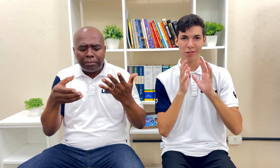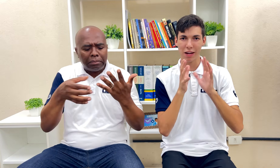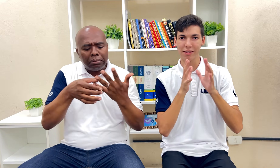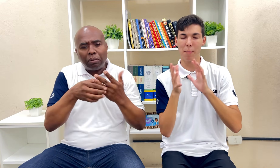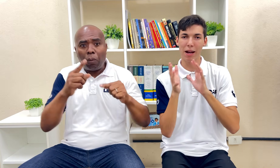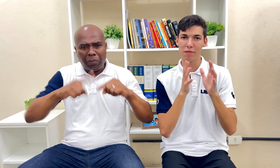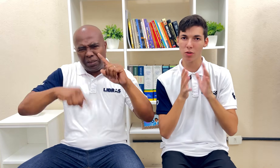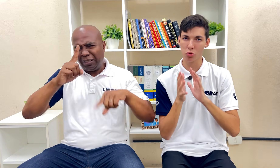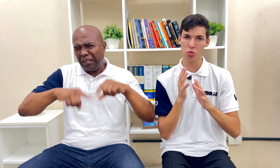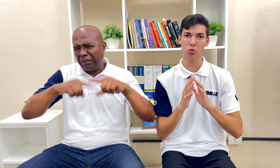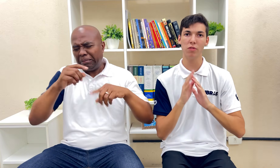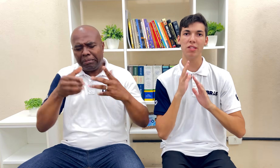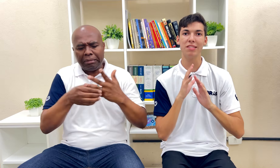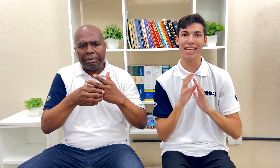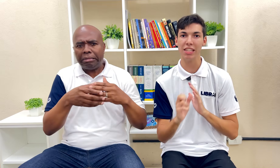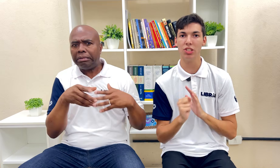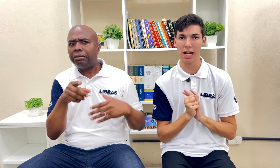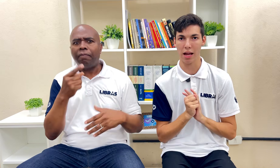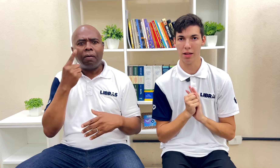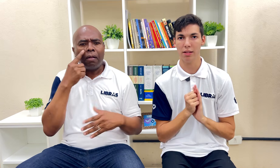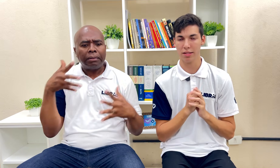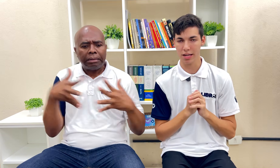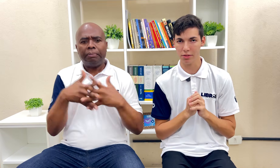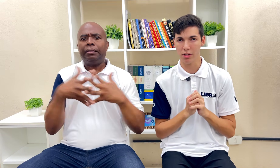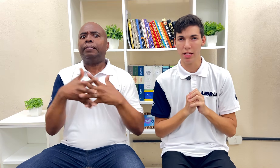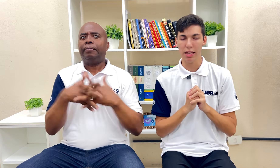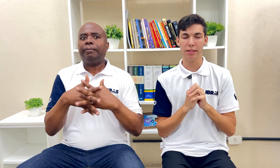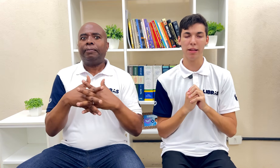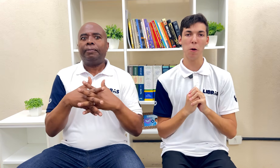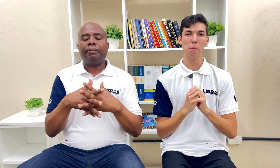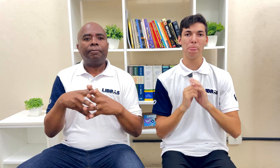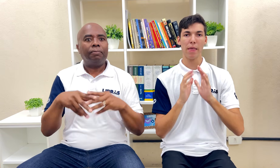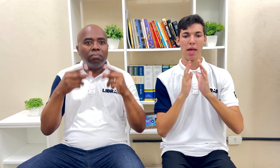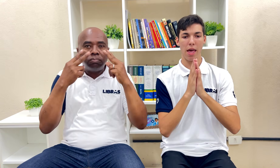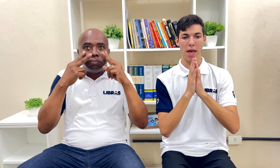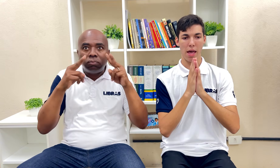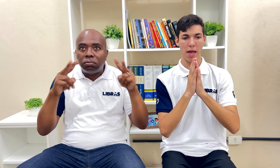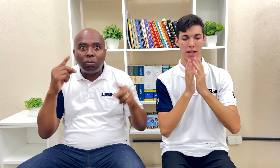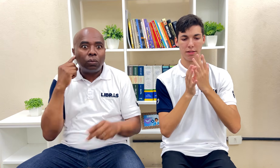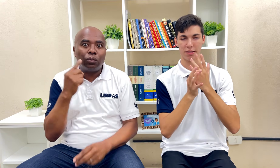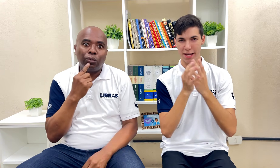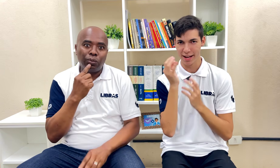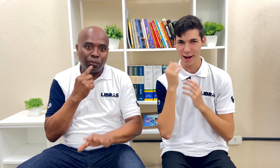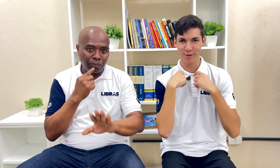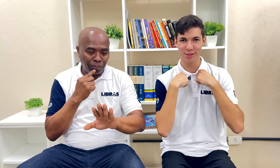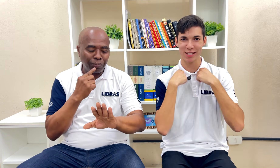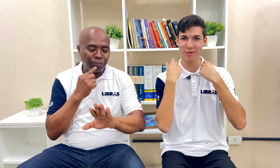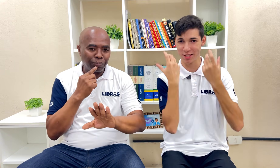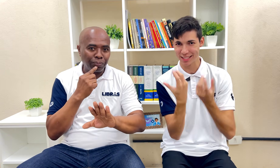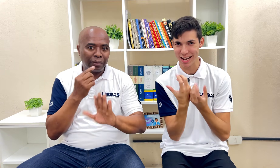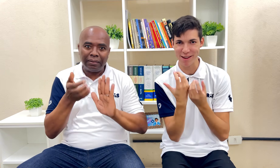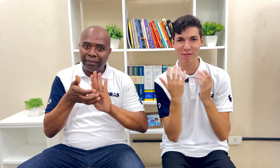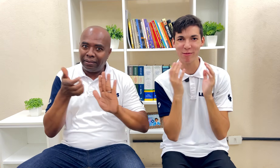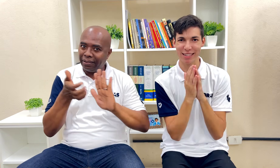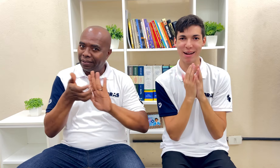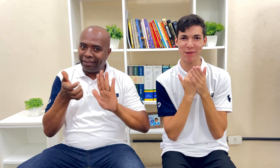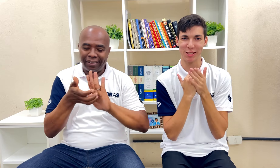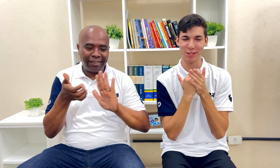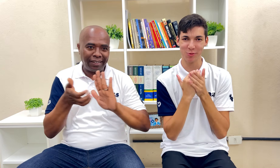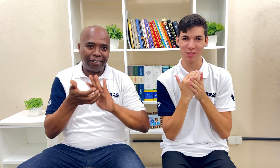vai atrapalhar a visão do surdo, vocês têm que tirar, tá certo? Então, sem anel, se você tá aí, vamos treinar, praticar junto, a gente